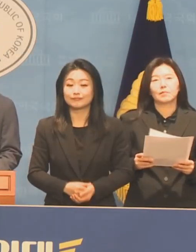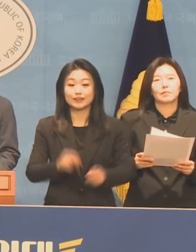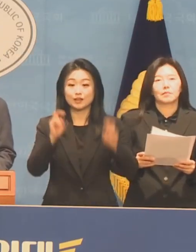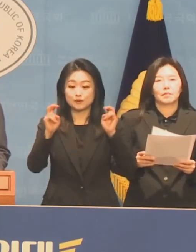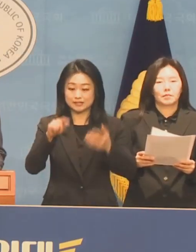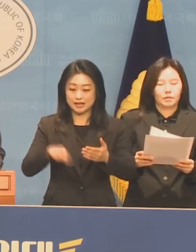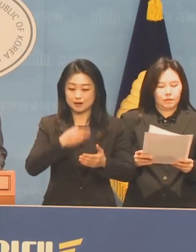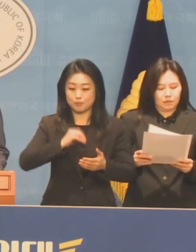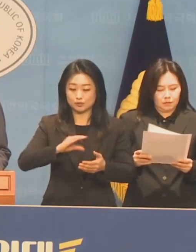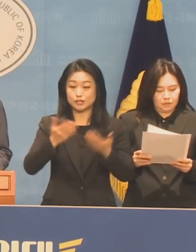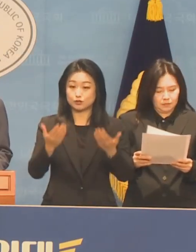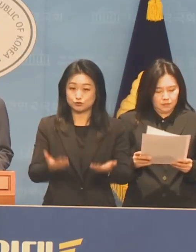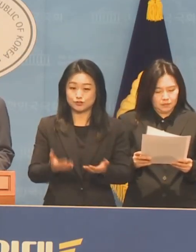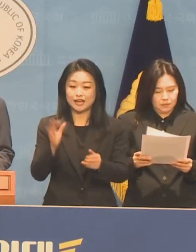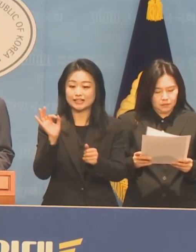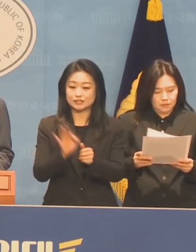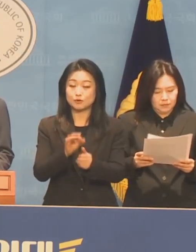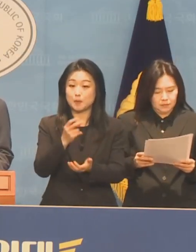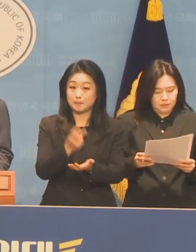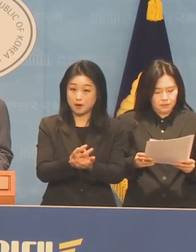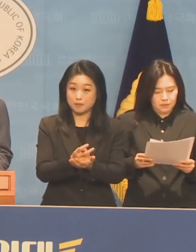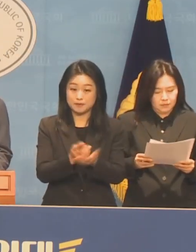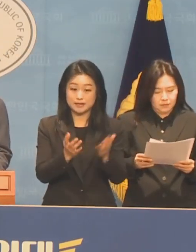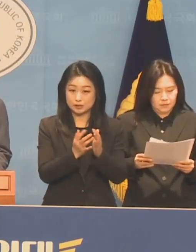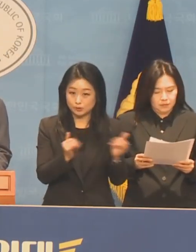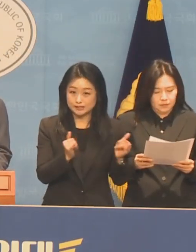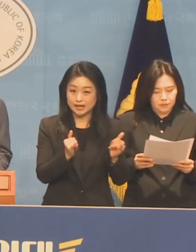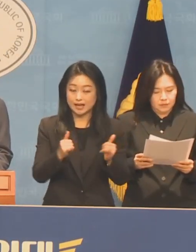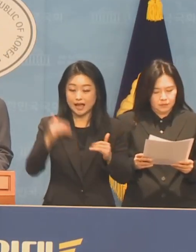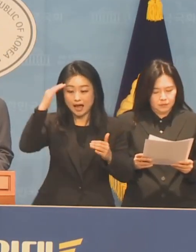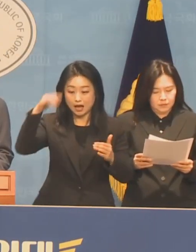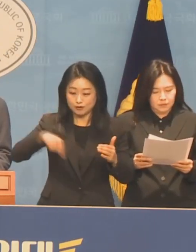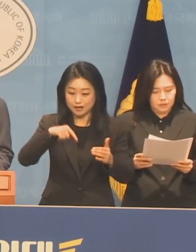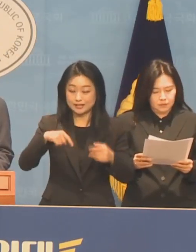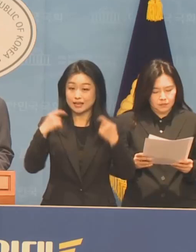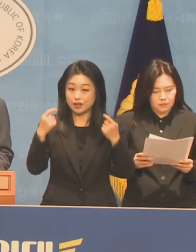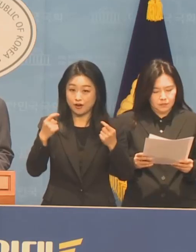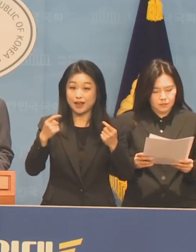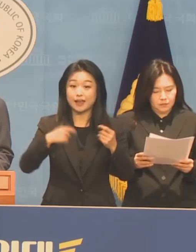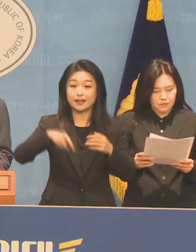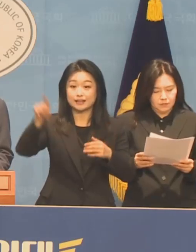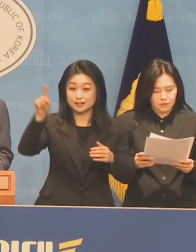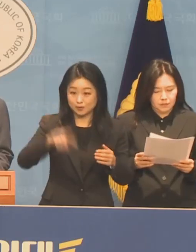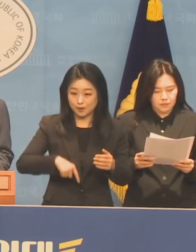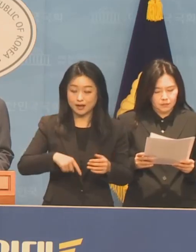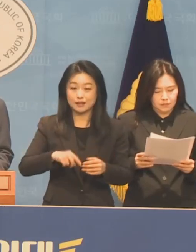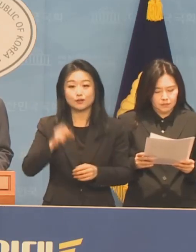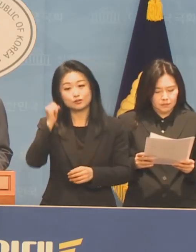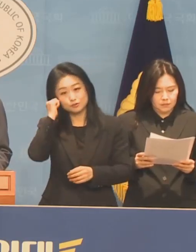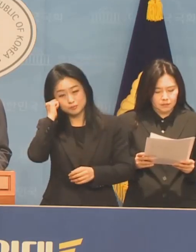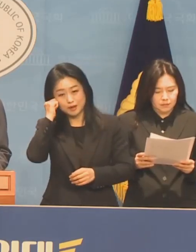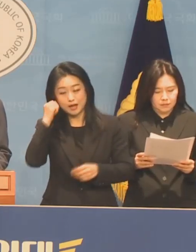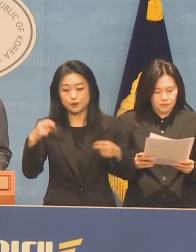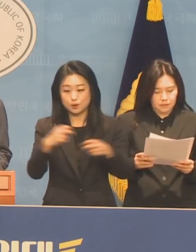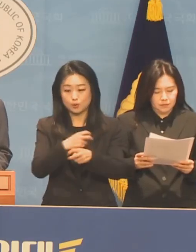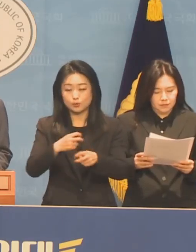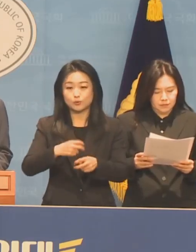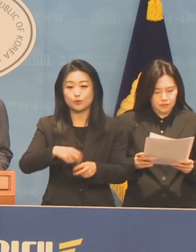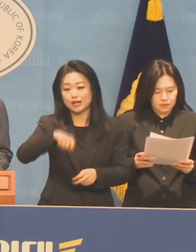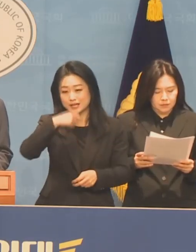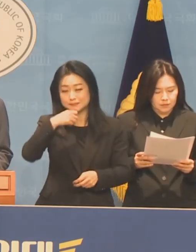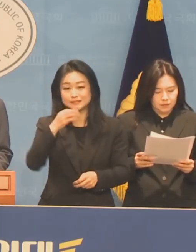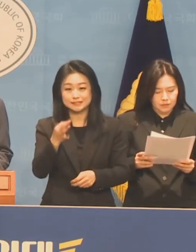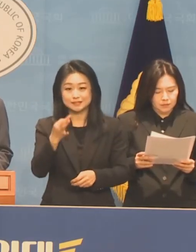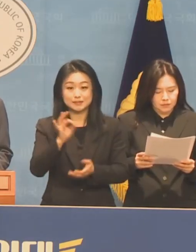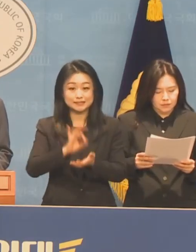직장인 복지휴가 지원법은 근로자가 국내 여행을 다녀오고 기업이 숙박, 교통, 음식점 등에